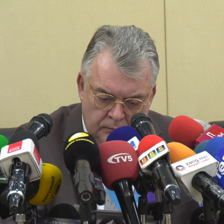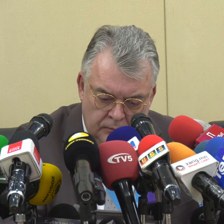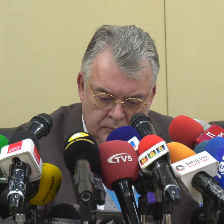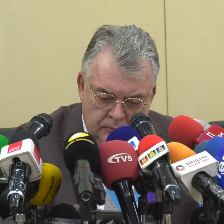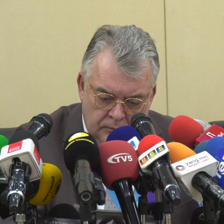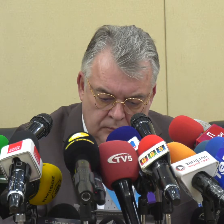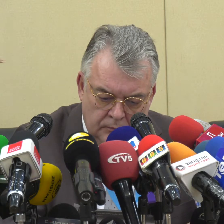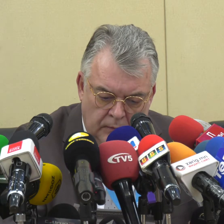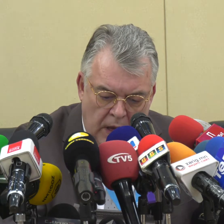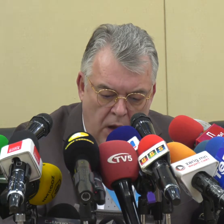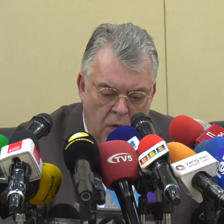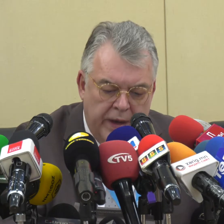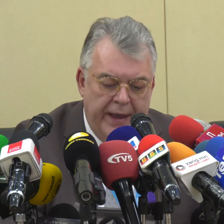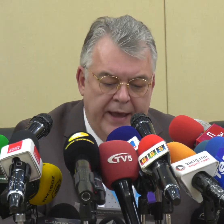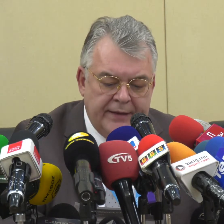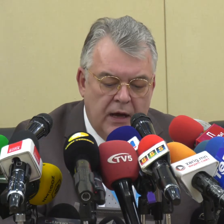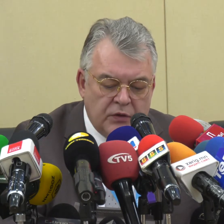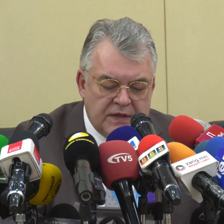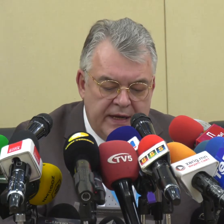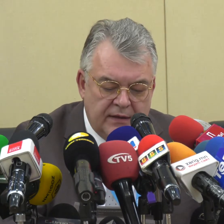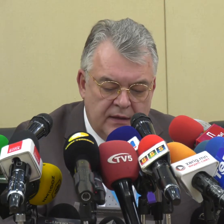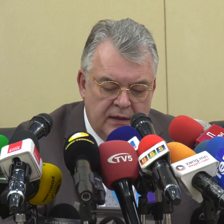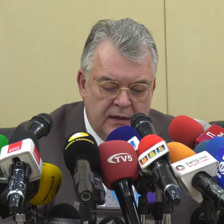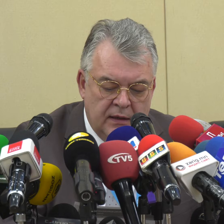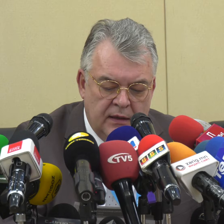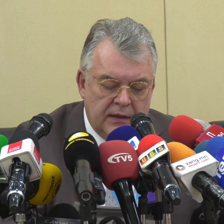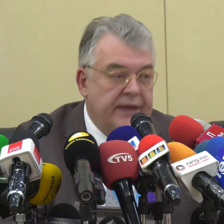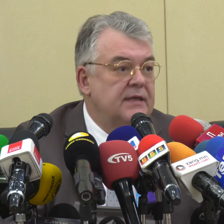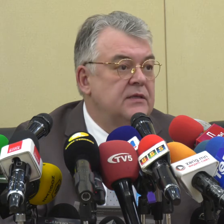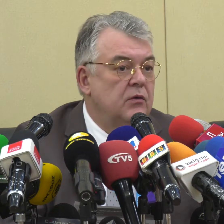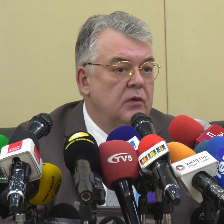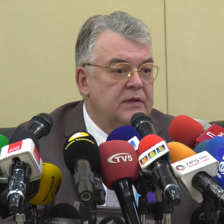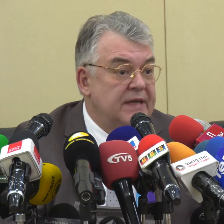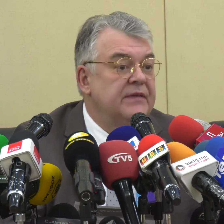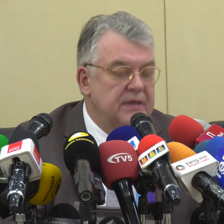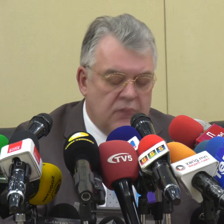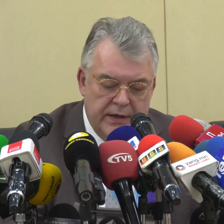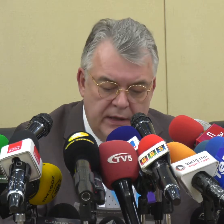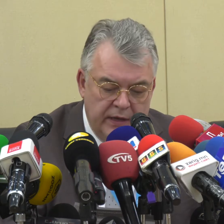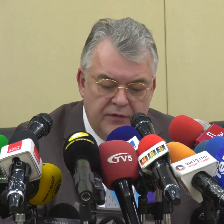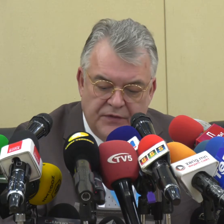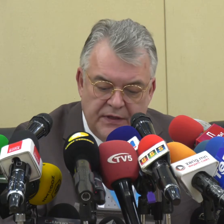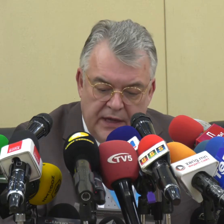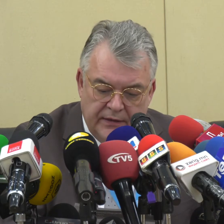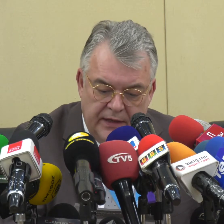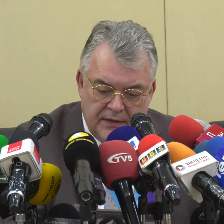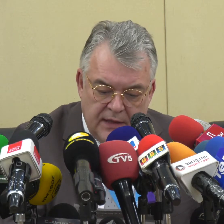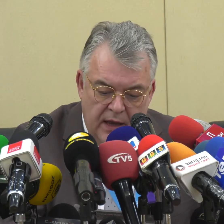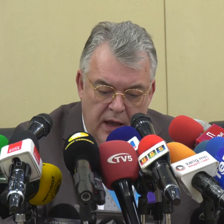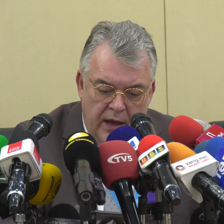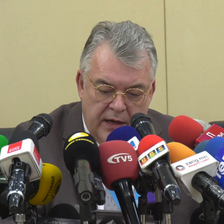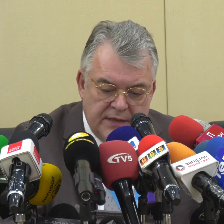бас явагдаж байна. Okay, and outside cases on 71 in 15